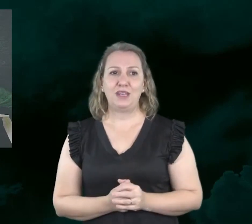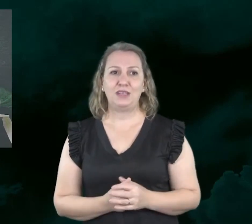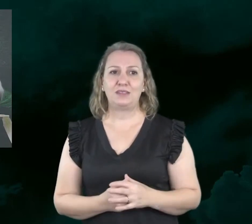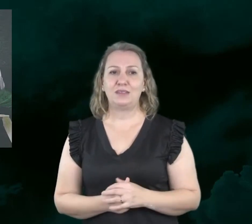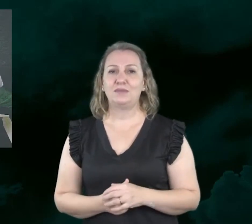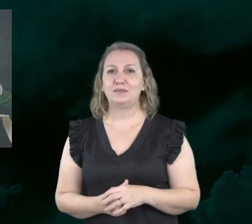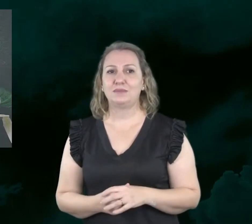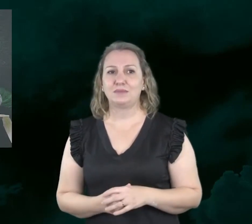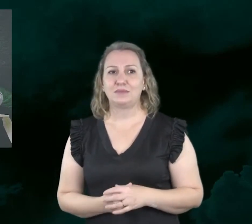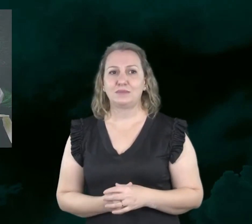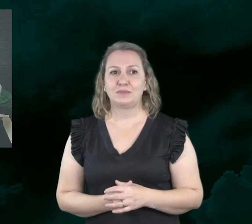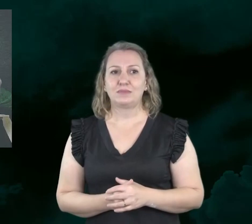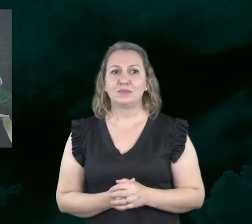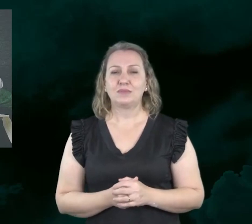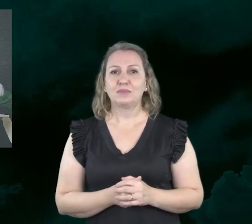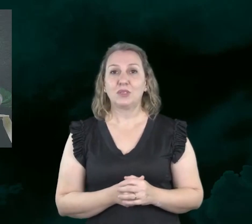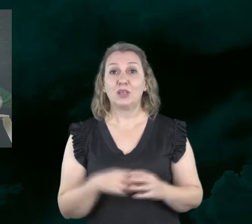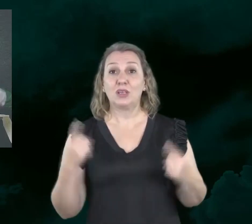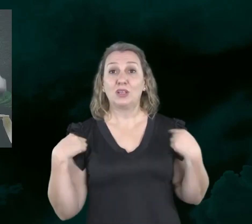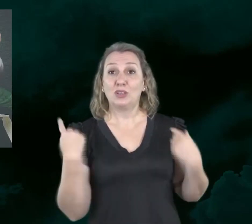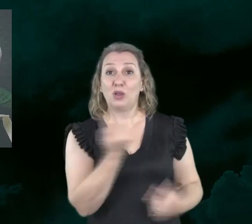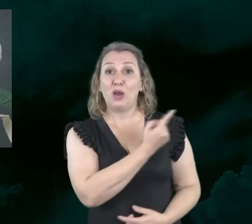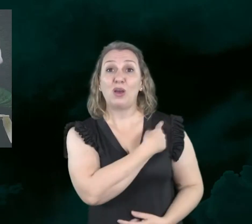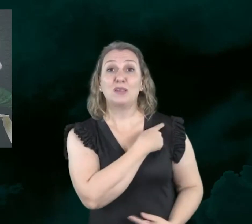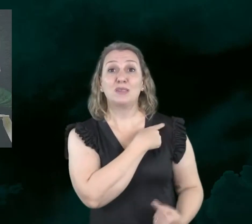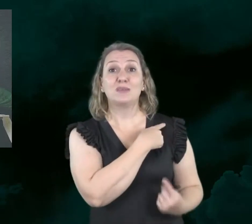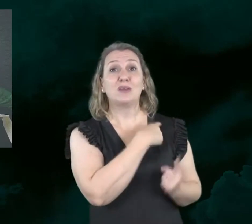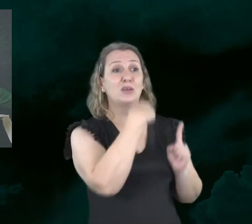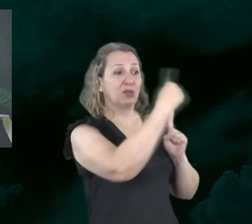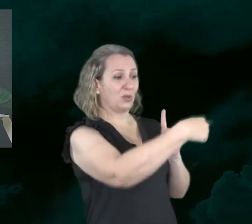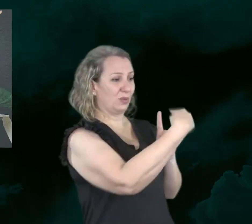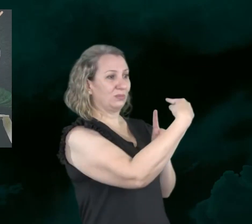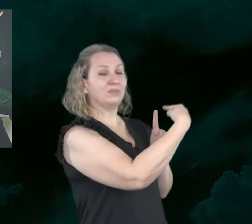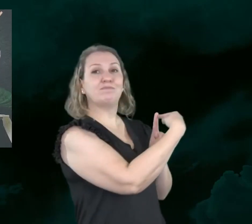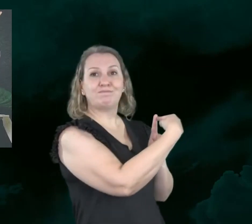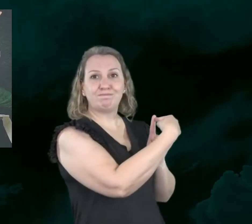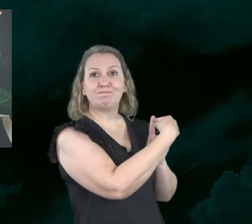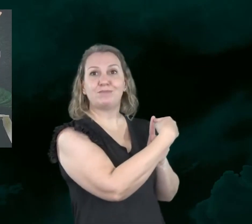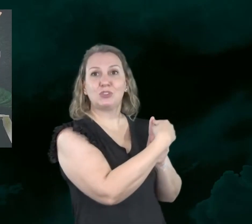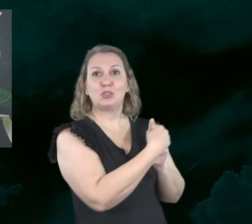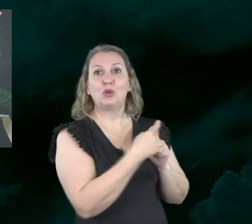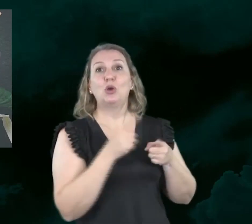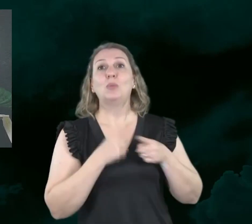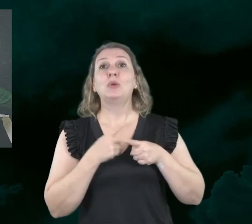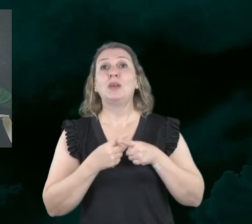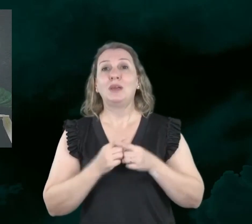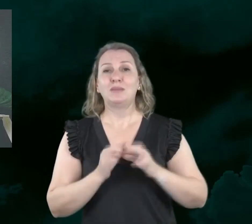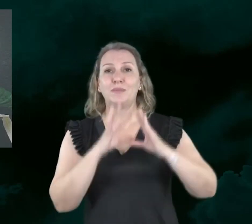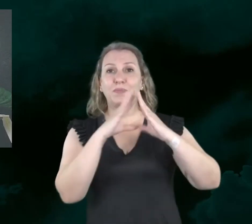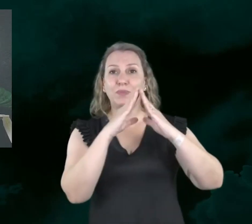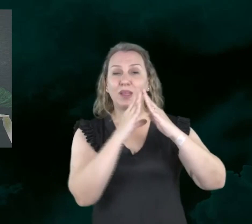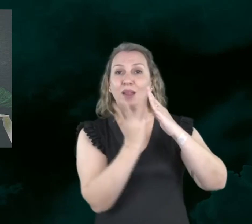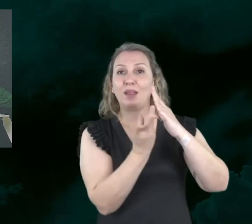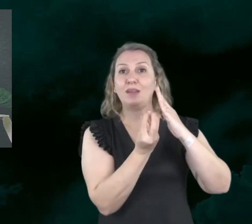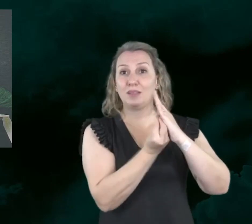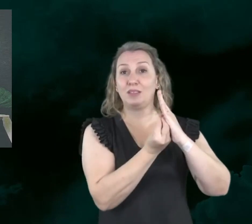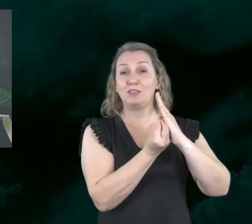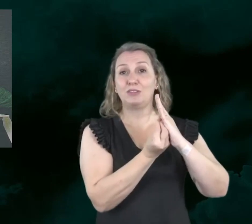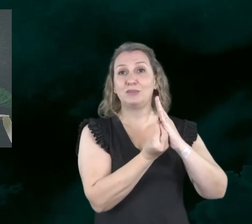é coluna e base da própria verdade. A verdade está